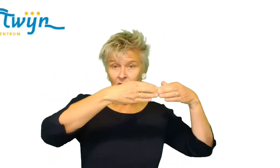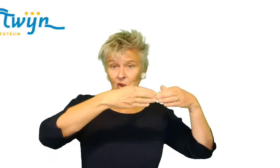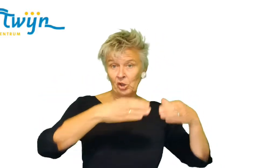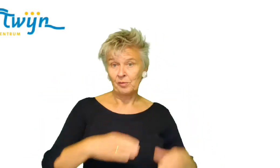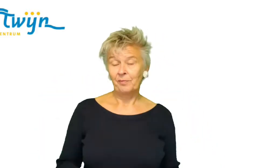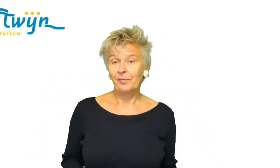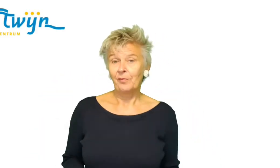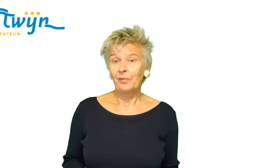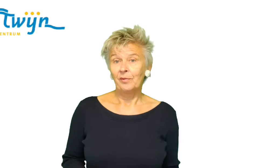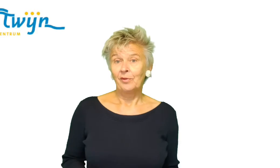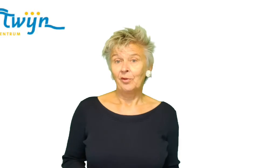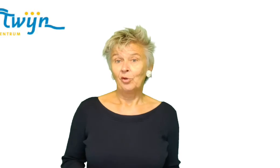Laarsjes. Dus